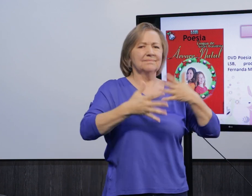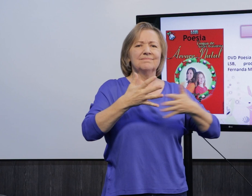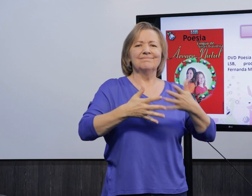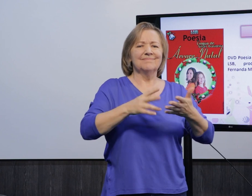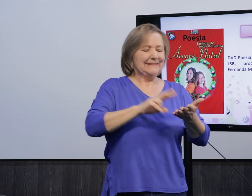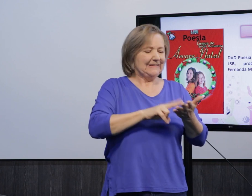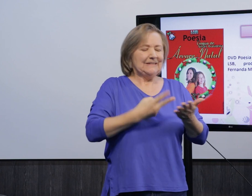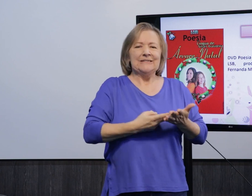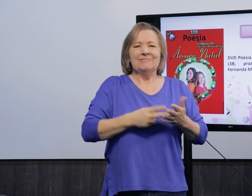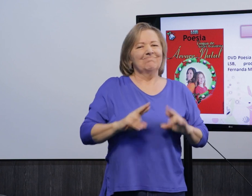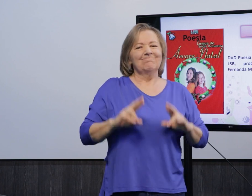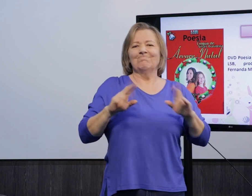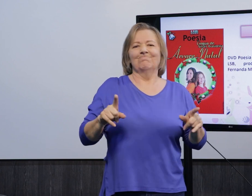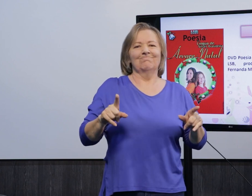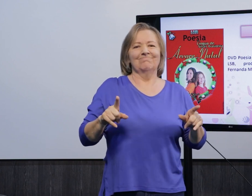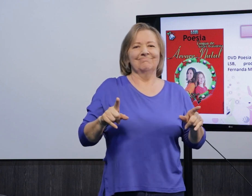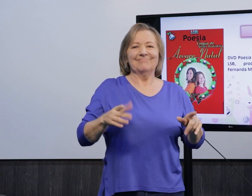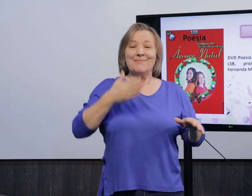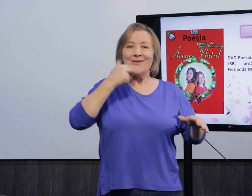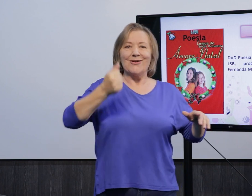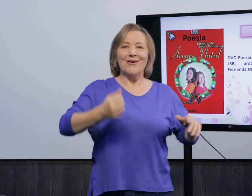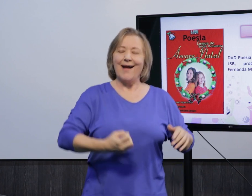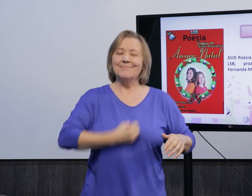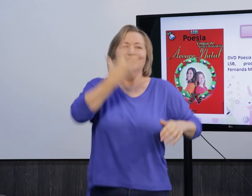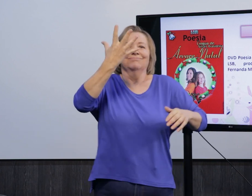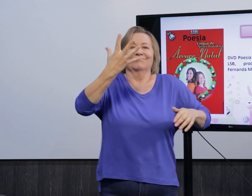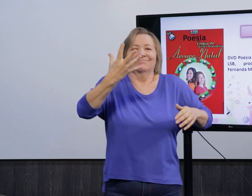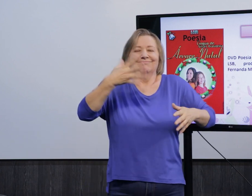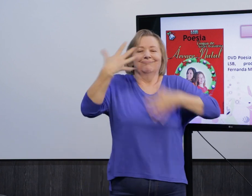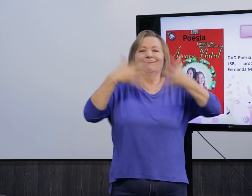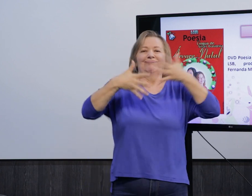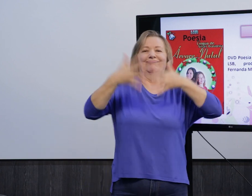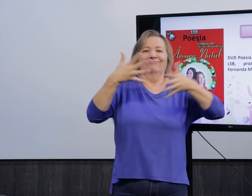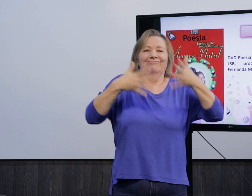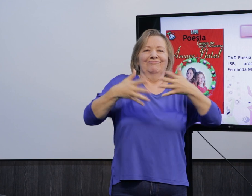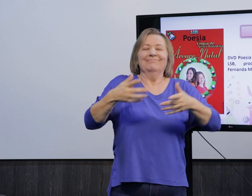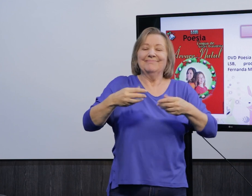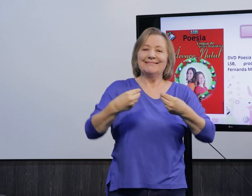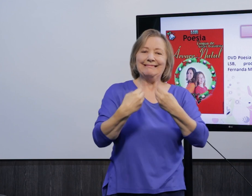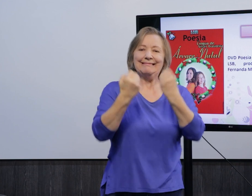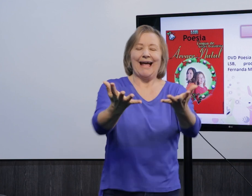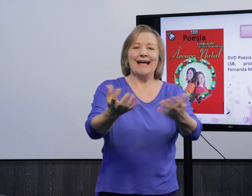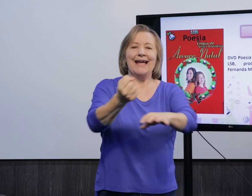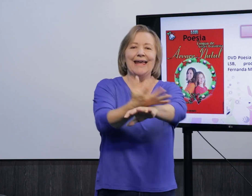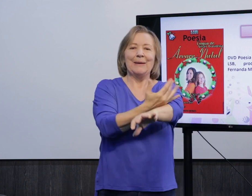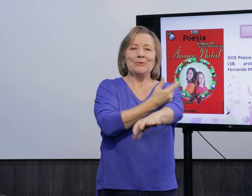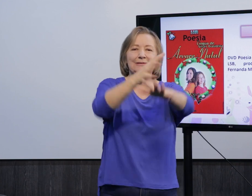sinaliza não né é diferente né é uma criação específica em língua de sinais